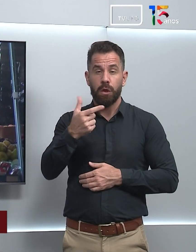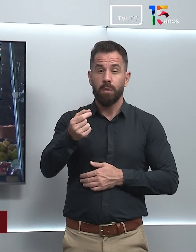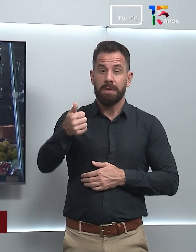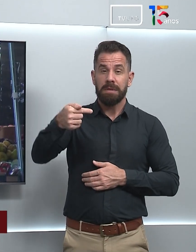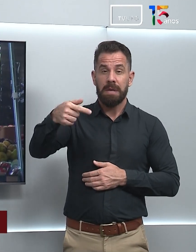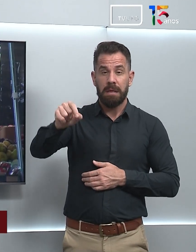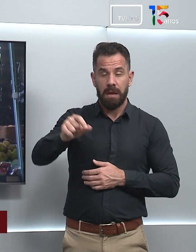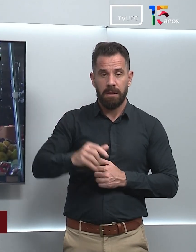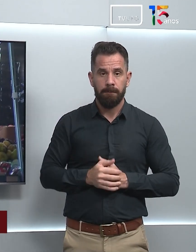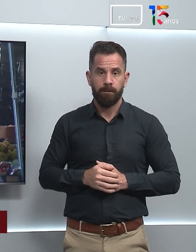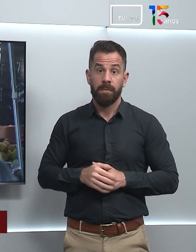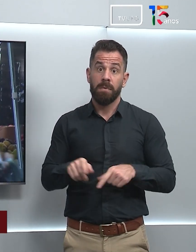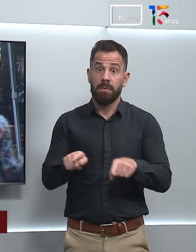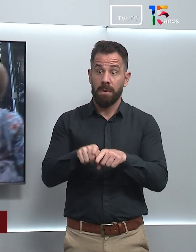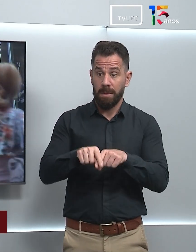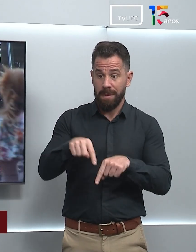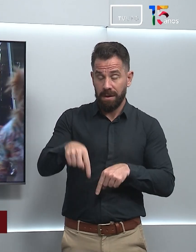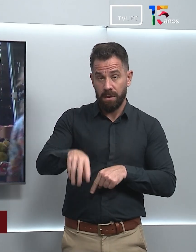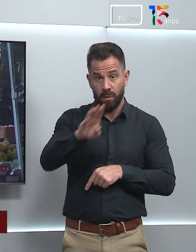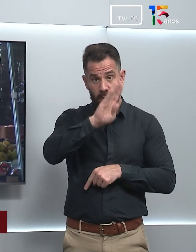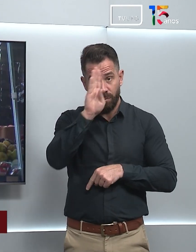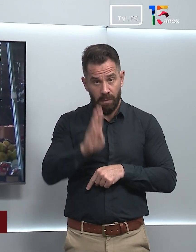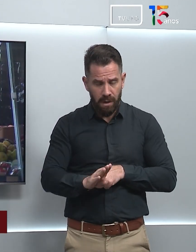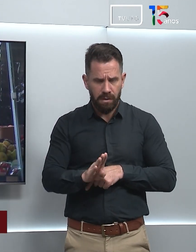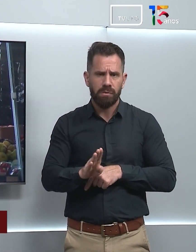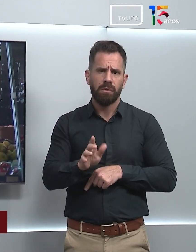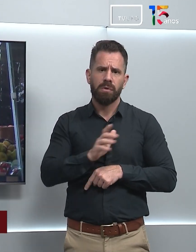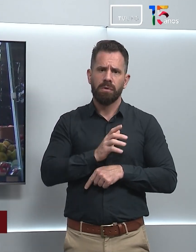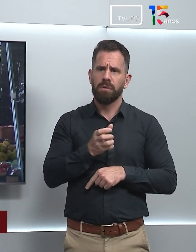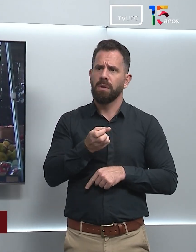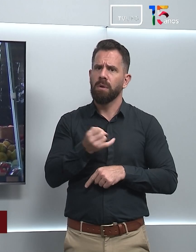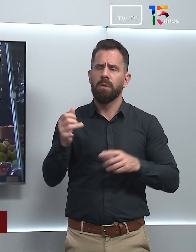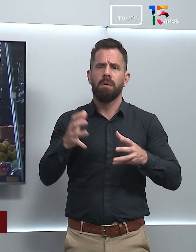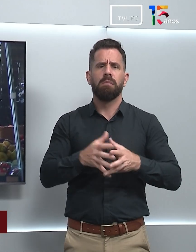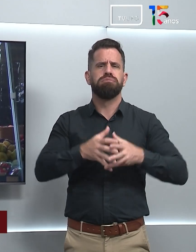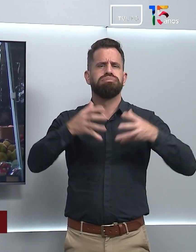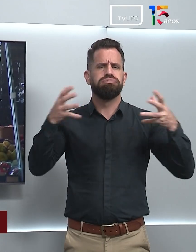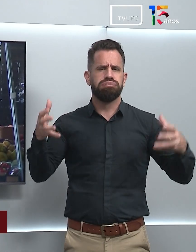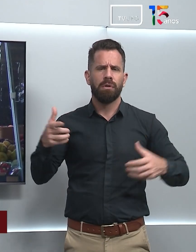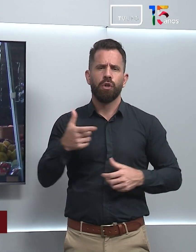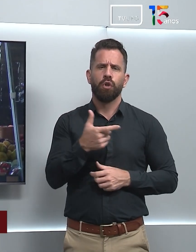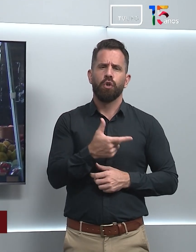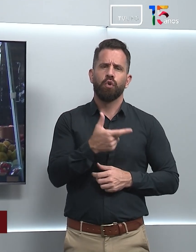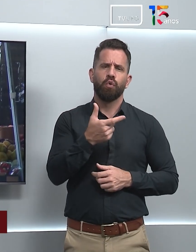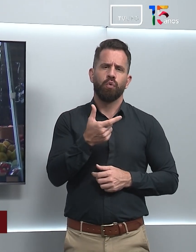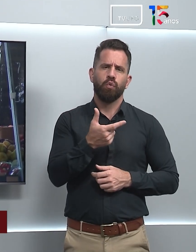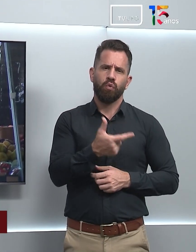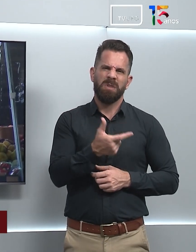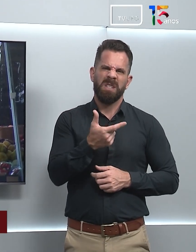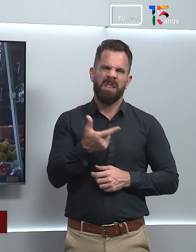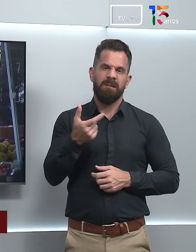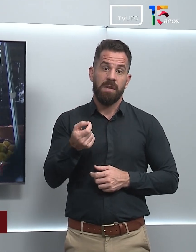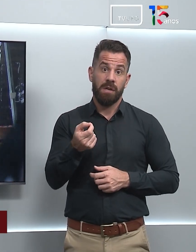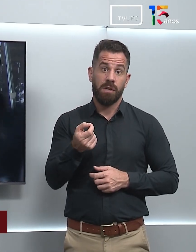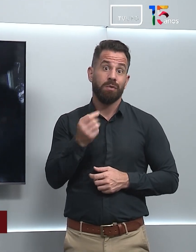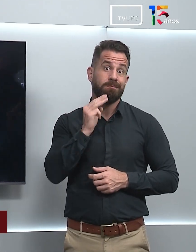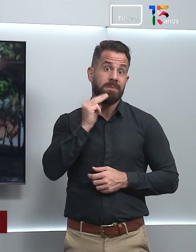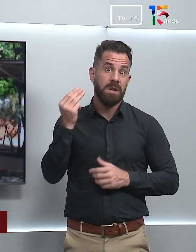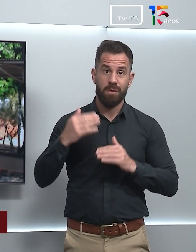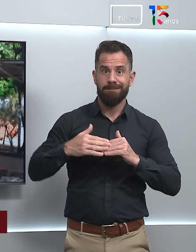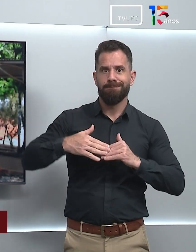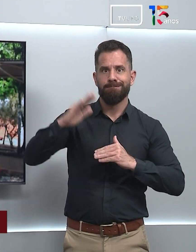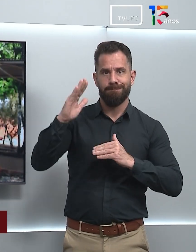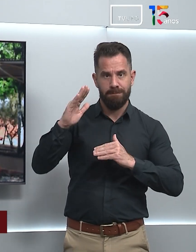que a população brasileira vai atingir seu pico de 220 milhões e 400 mil habitantes em